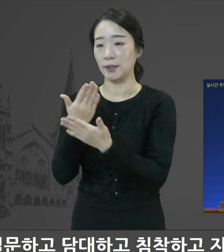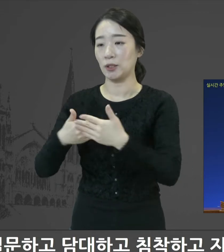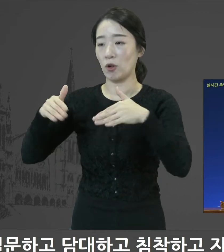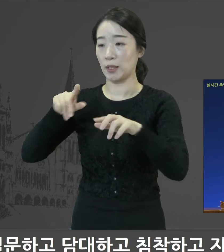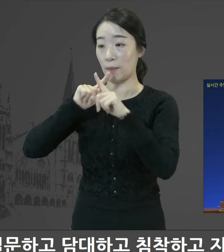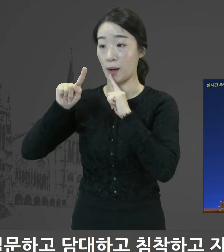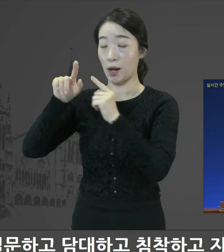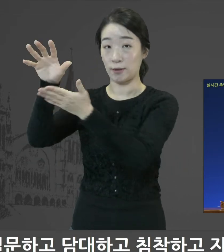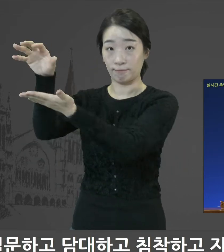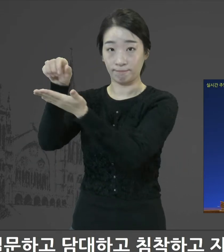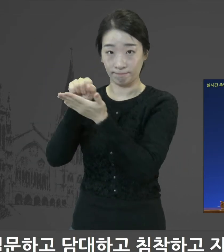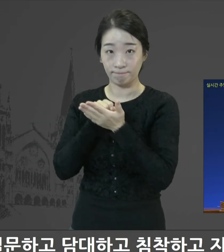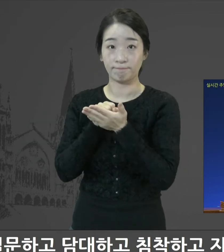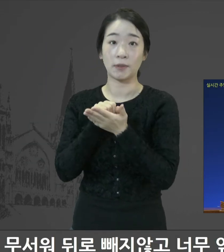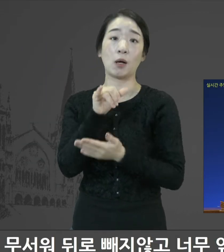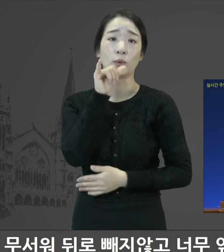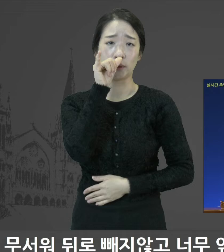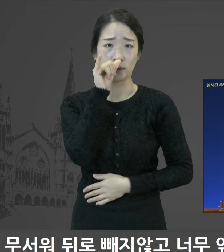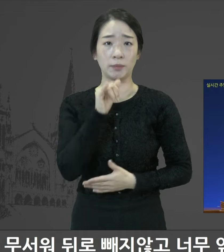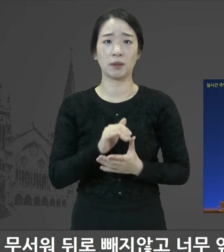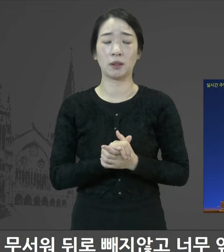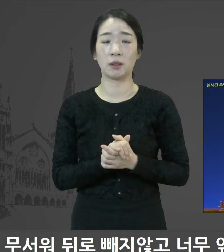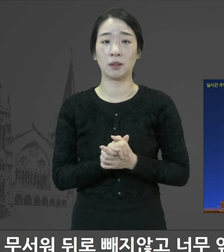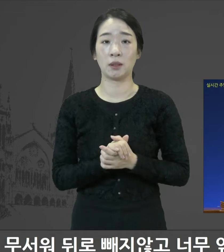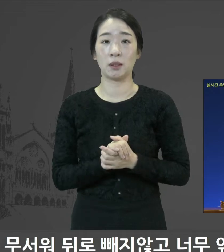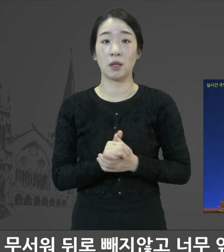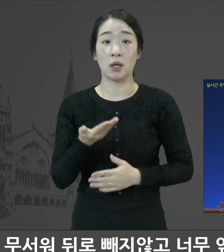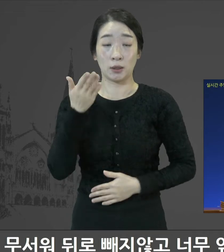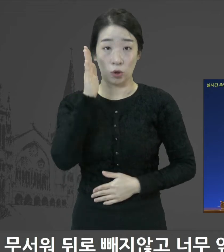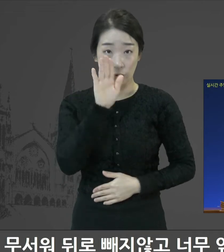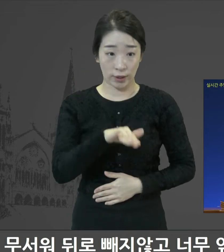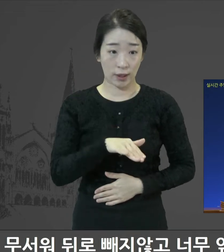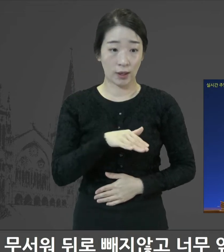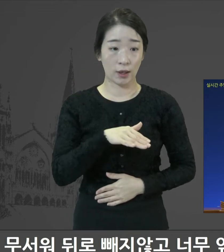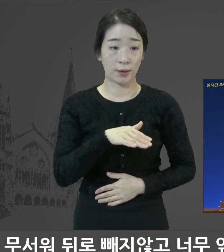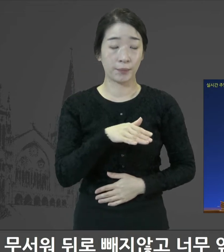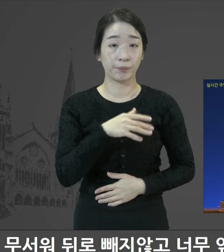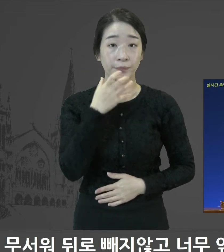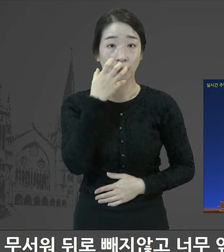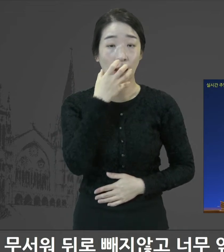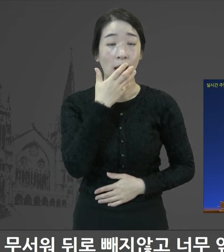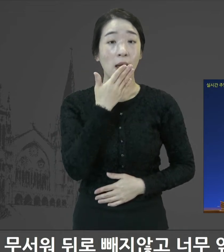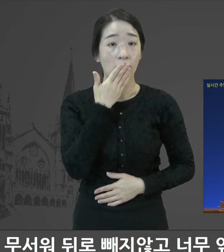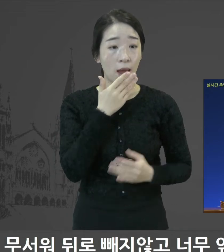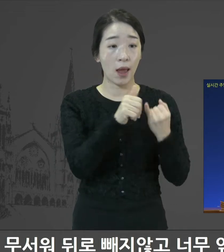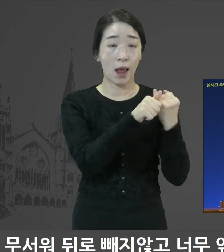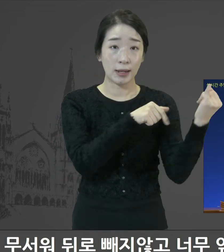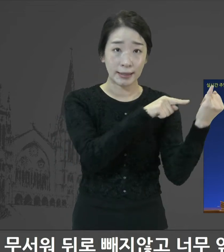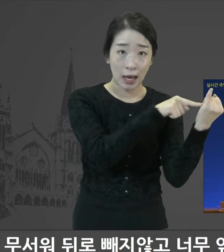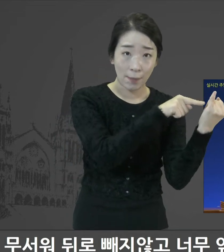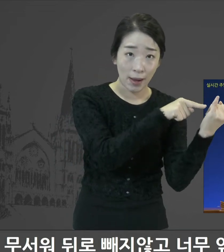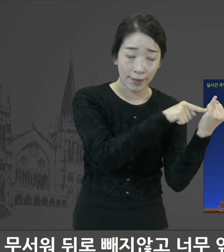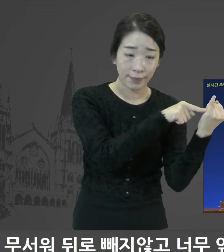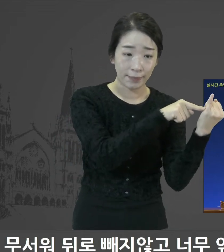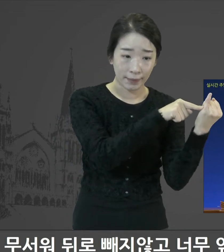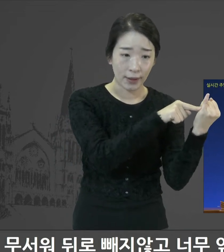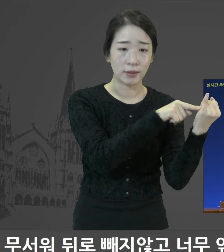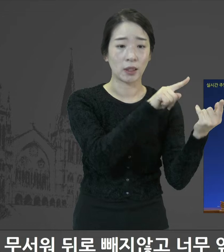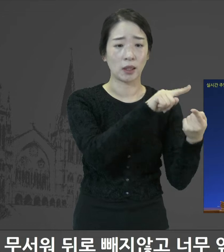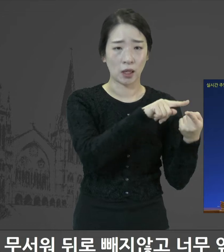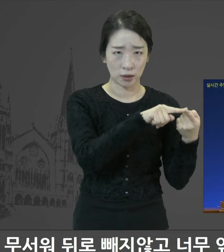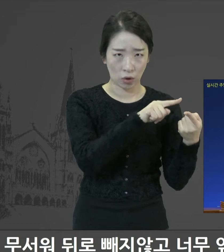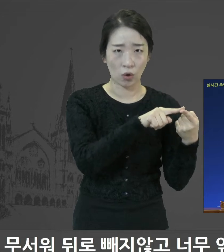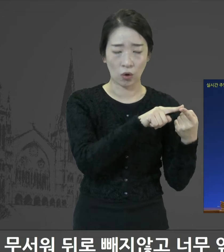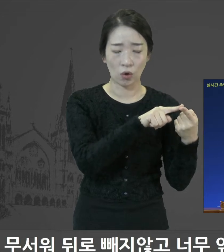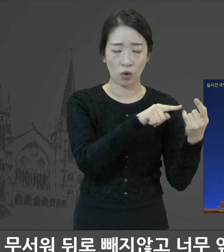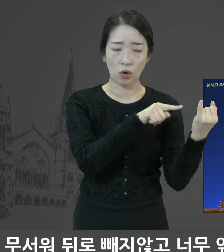이 엘리사벳이 마리아에게 있었던 이야기를 쭉 들었을 것 같아요. 오늘 본문엔 기록이 안